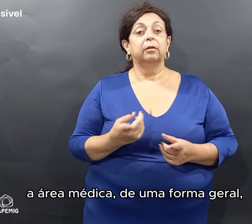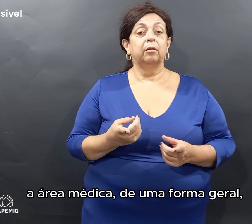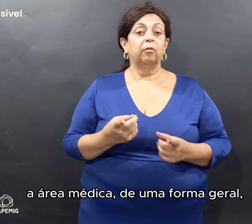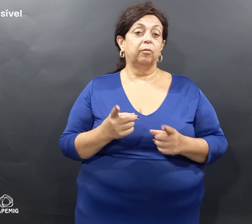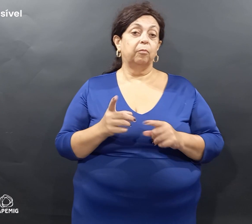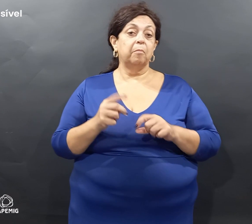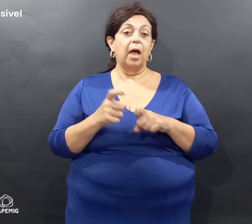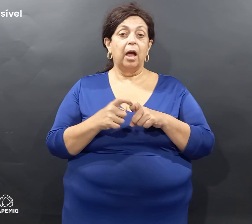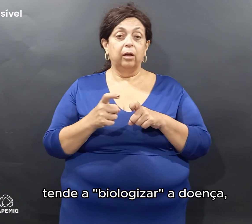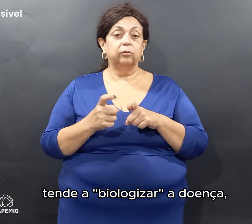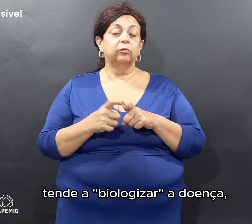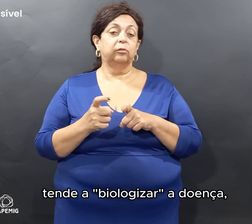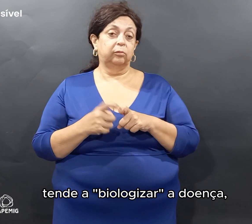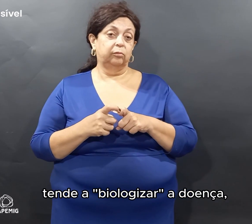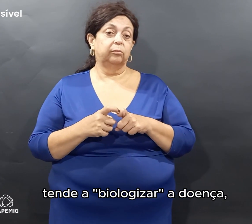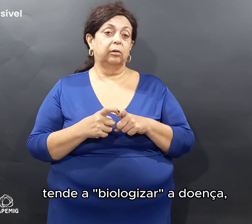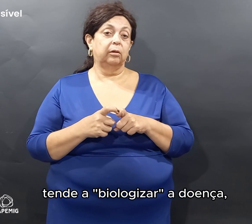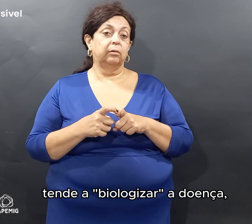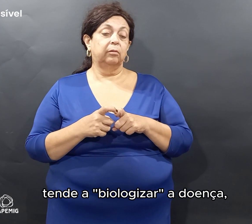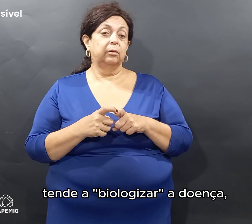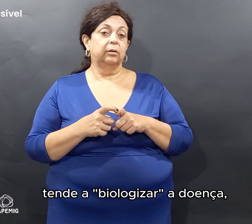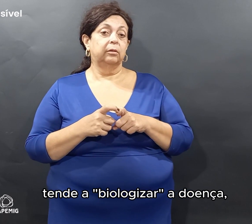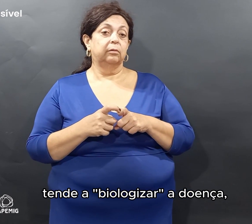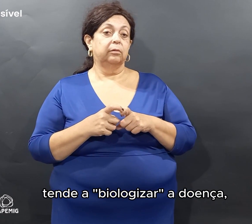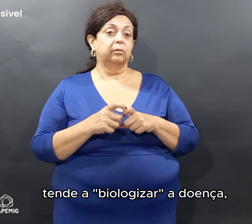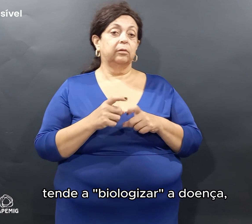forma geral, ela tende a